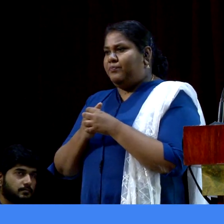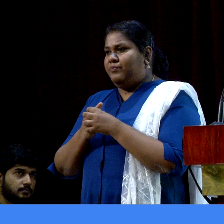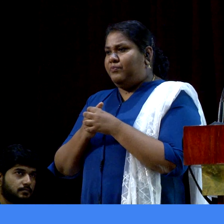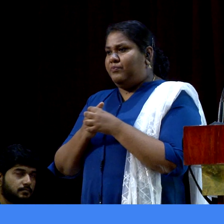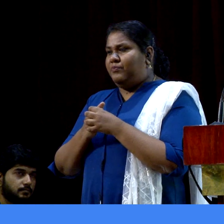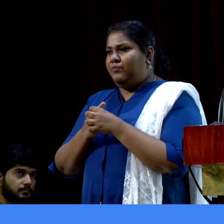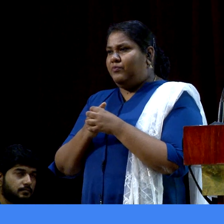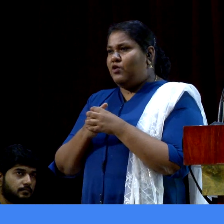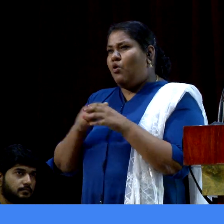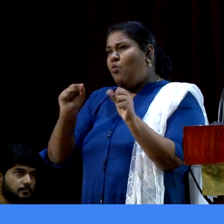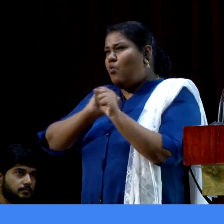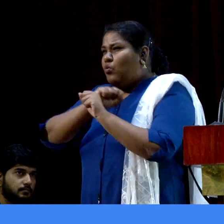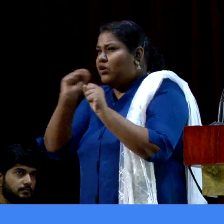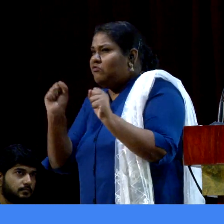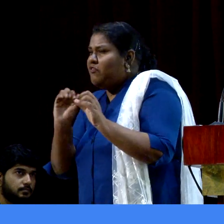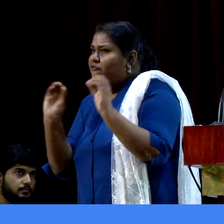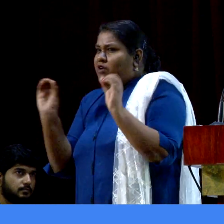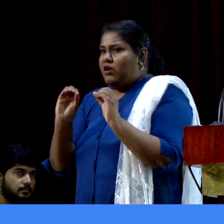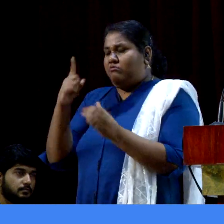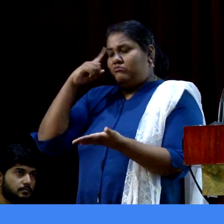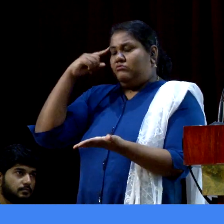உணவு வேண்டாம் என்று முடிவெடுக்க வேண்டும்,